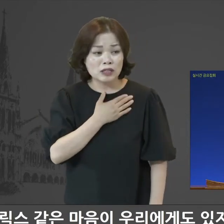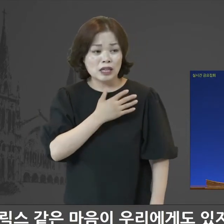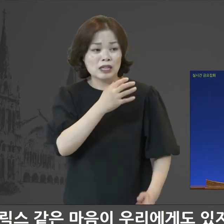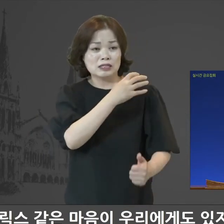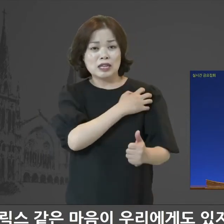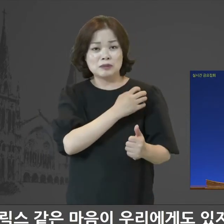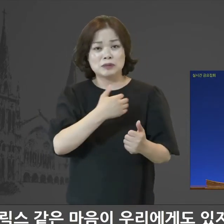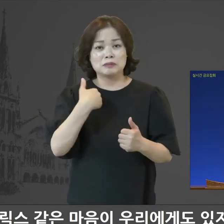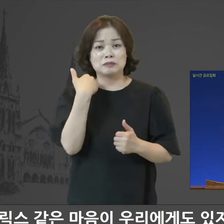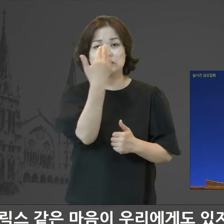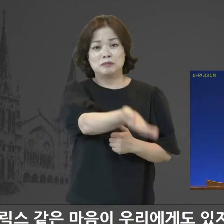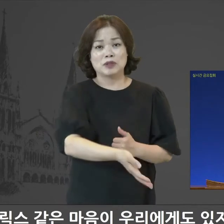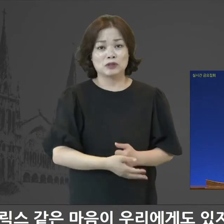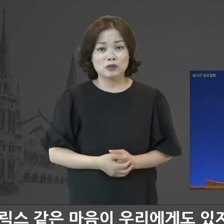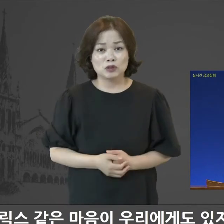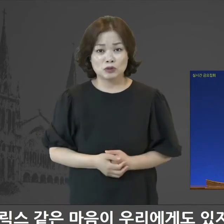싶고,